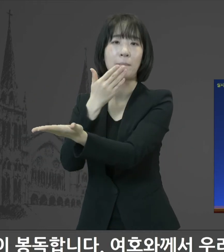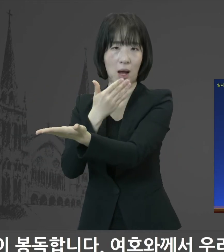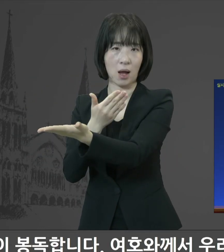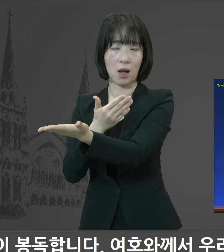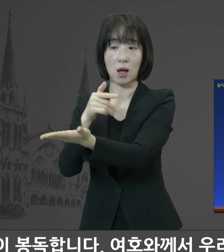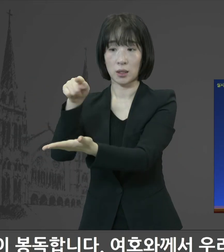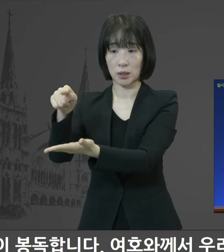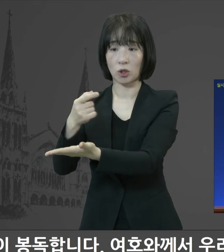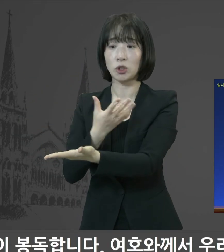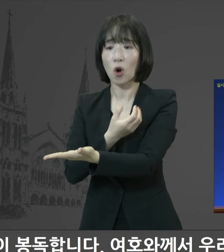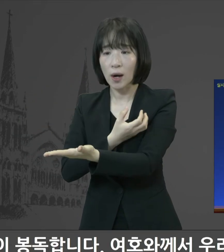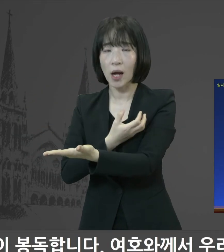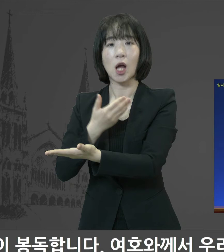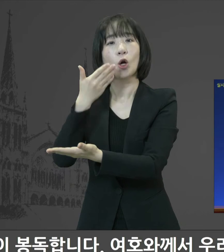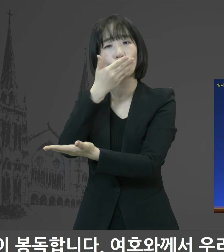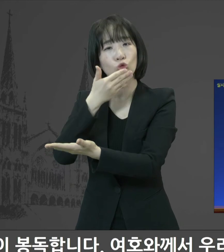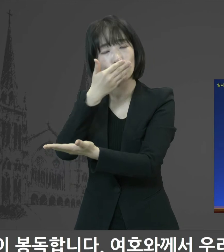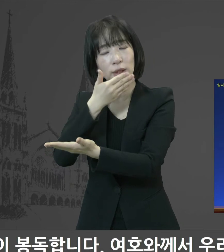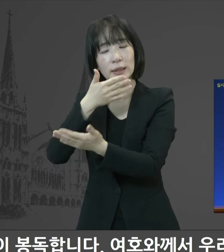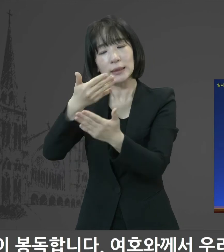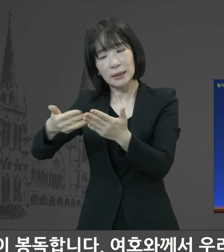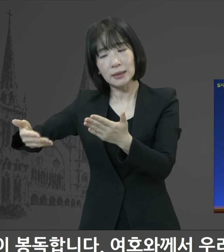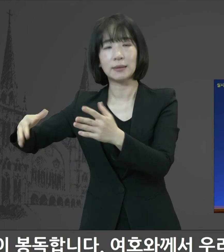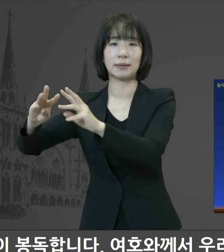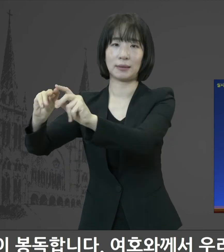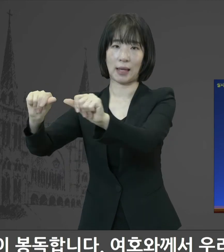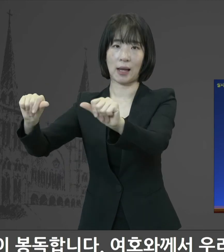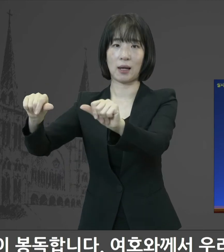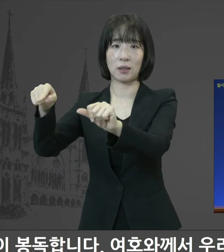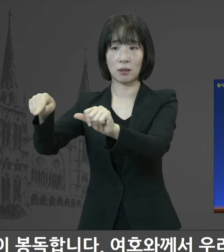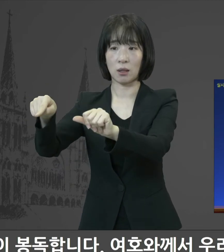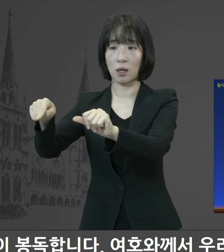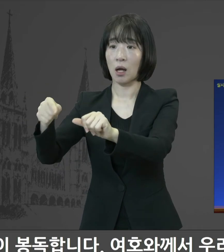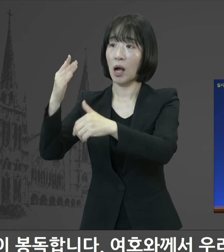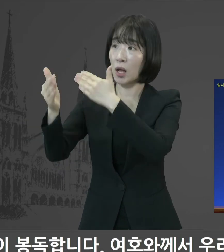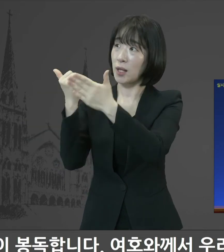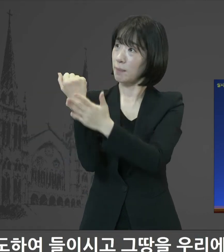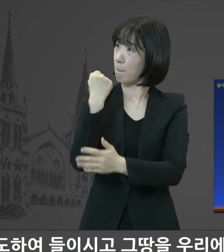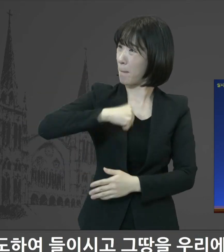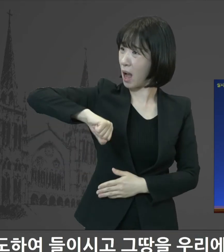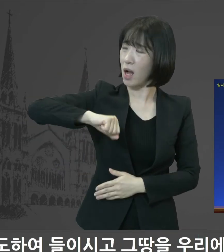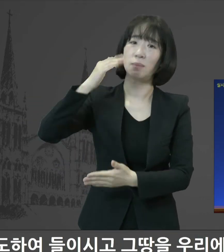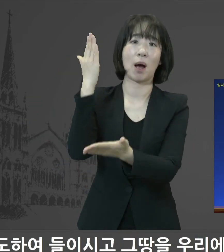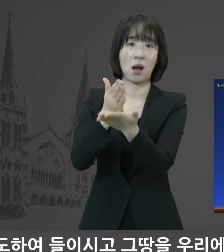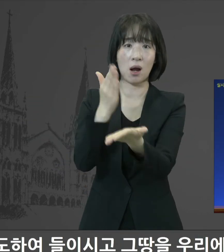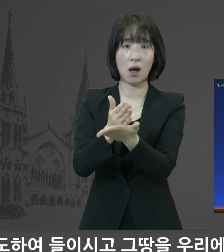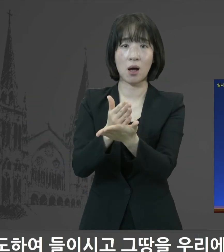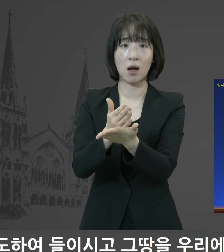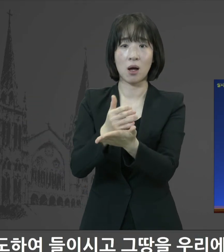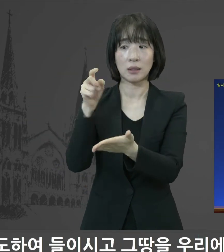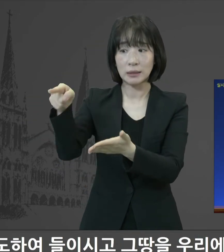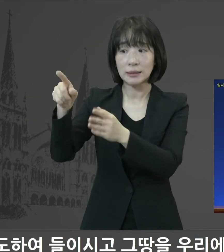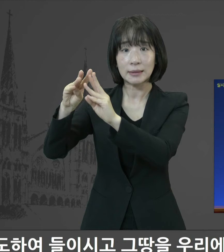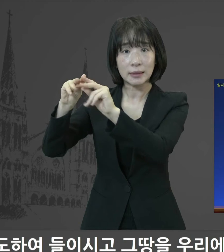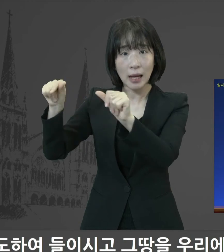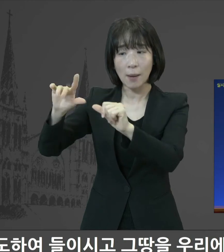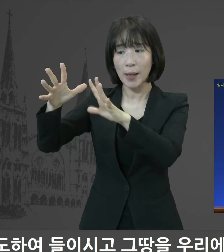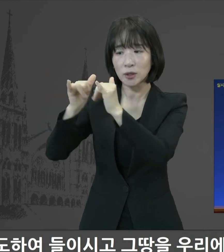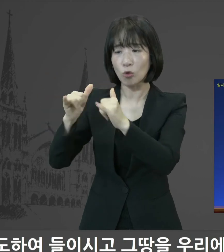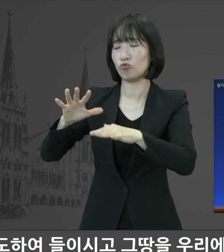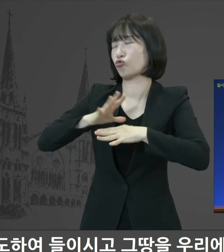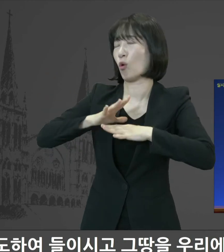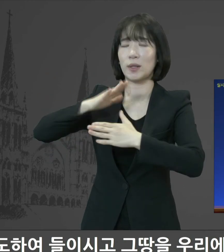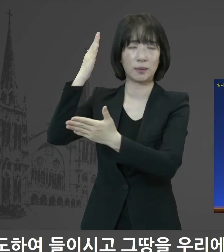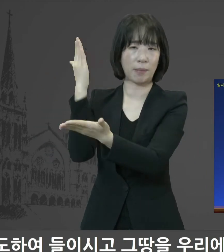과연 젖과 꿀이 흐르는 땅이니라. 다만 여호와를 거역하지는 말라. 또 그 땅 백성을